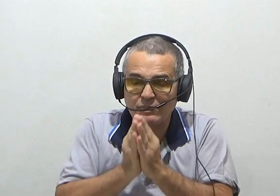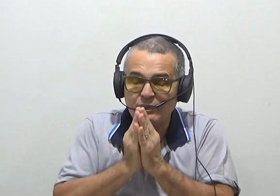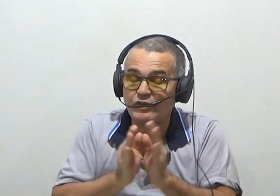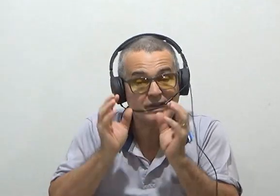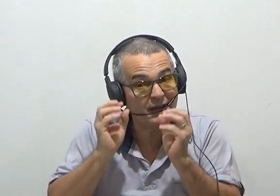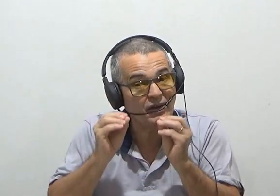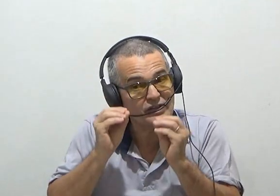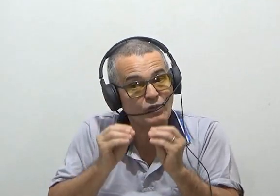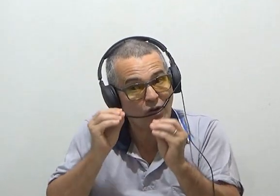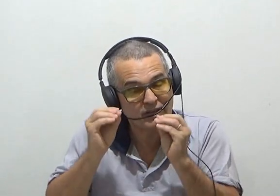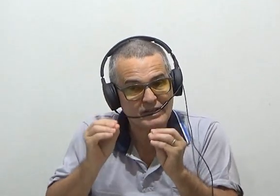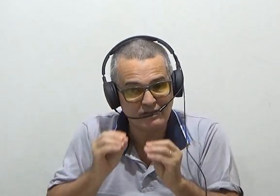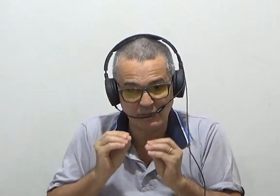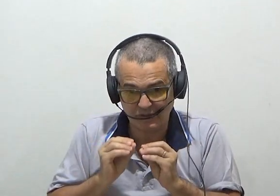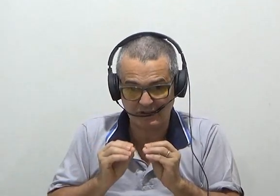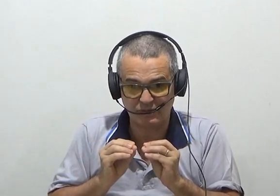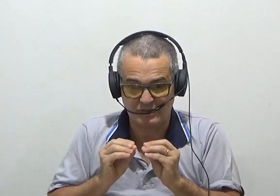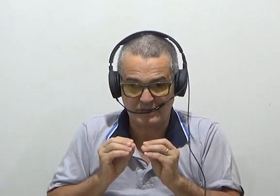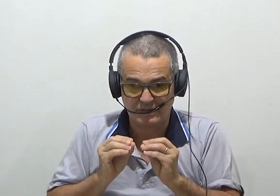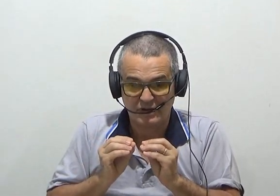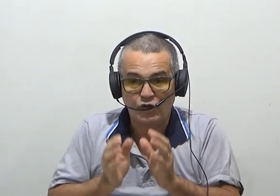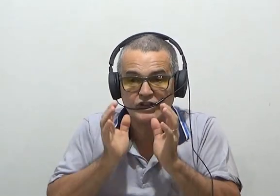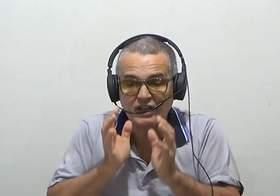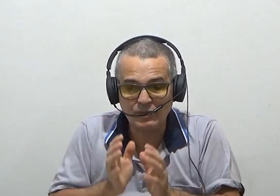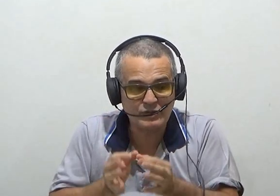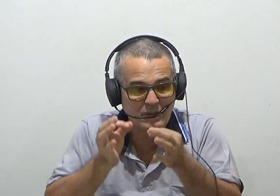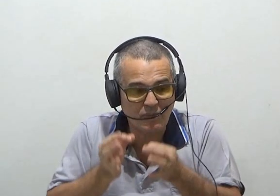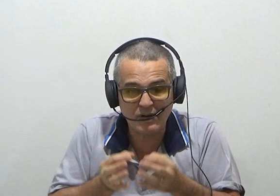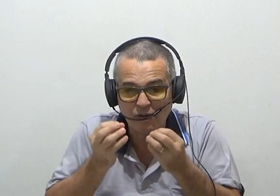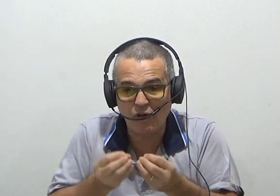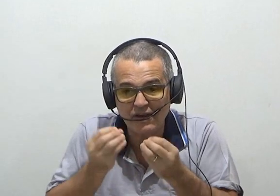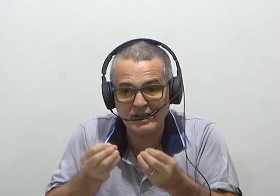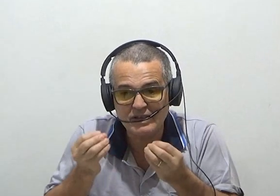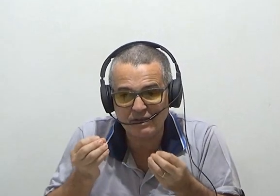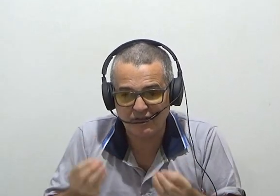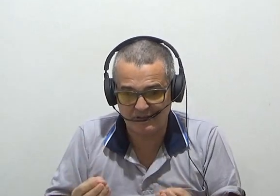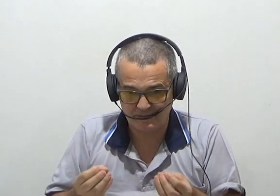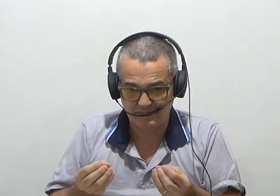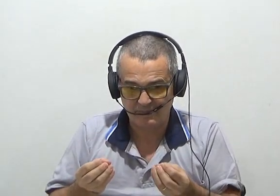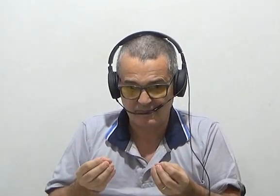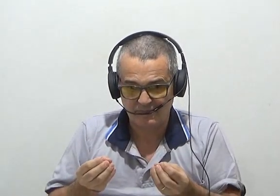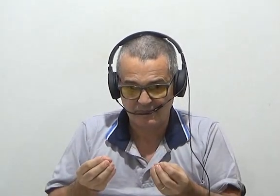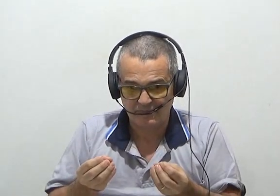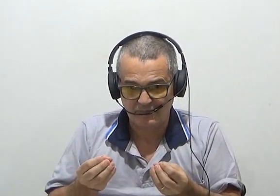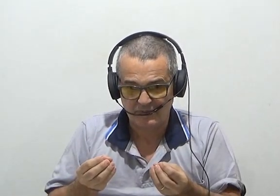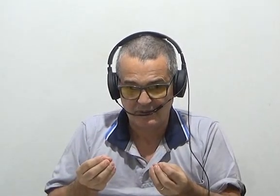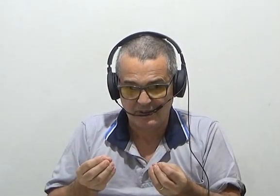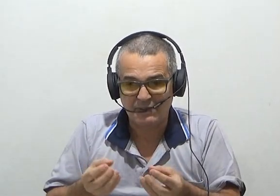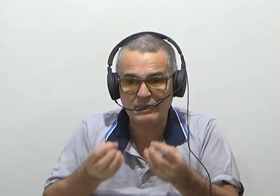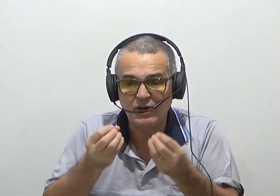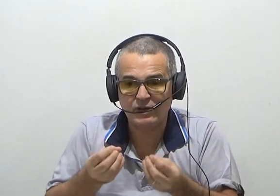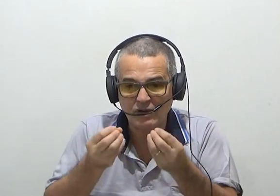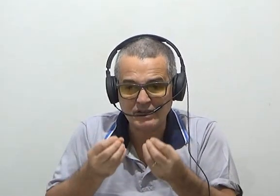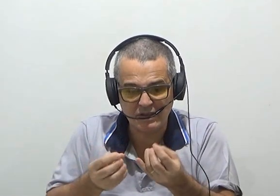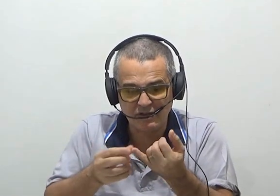temos uma memória, aí é uma questão cognitiva, meu querido. Nós temos memória cognitiva.